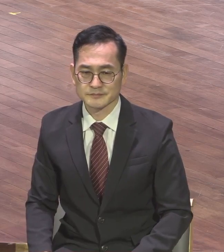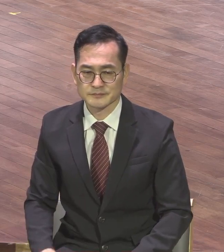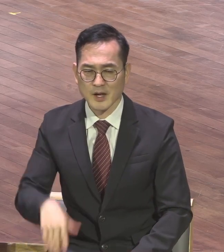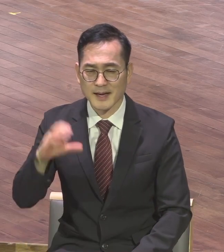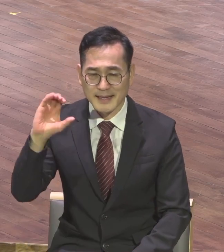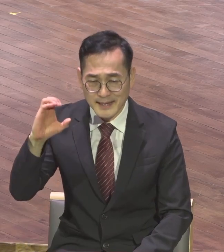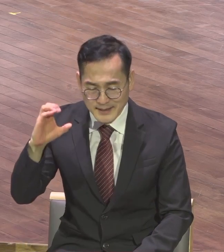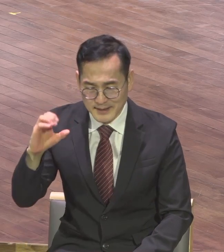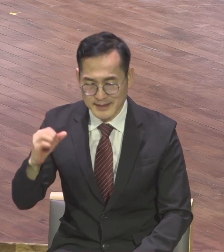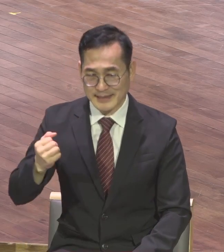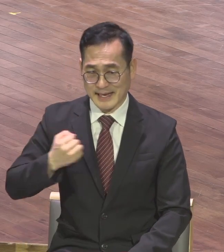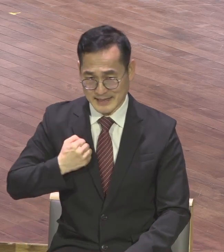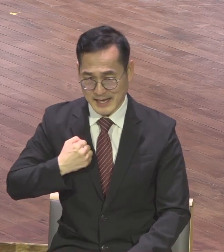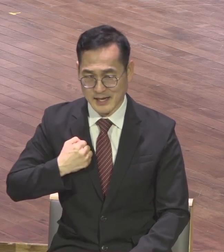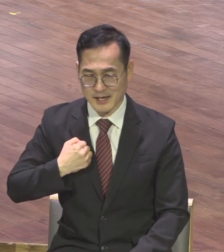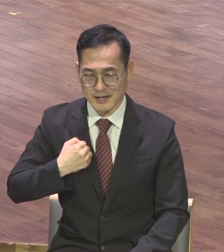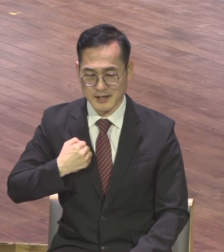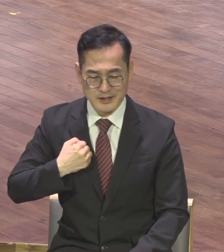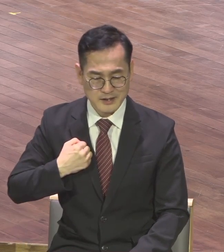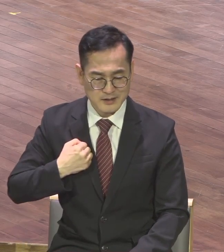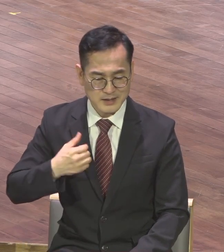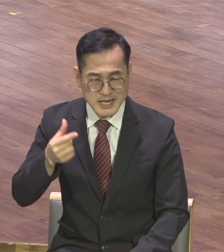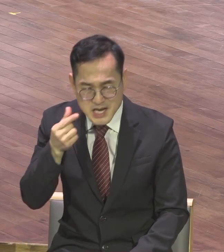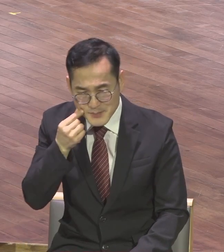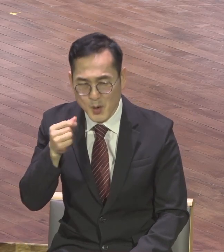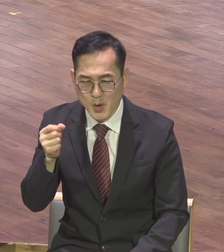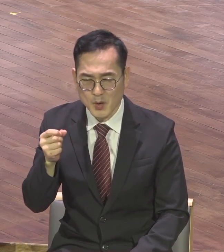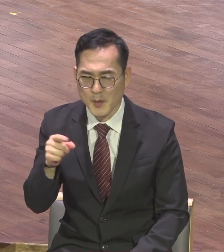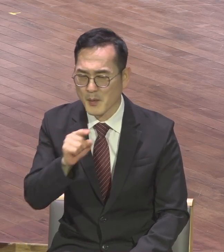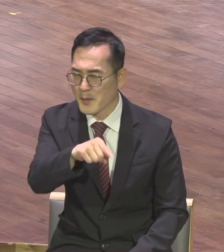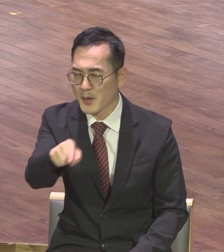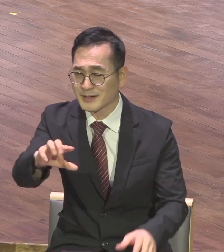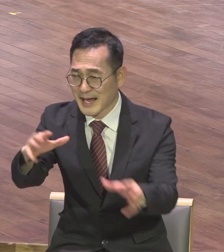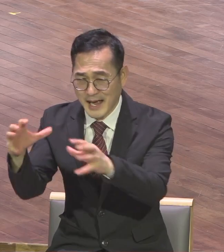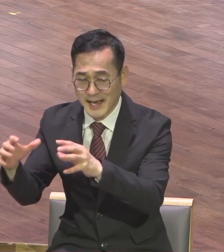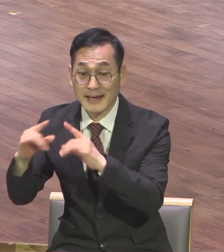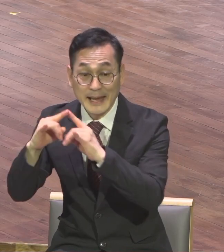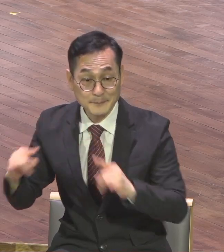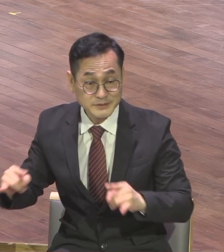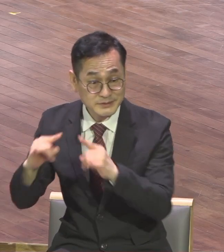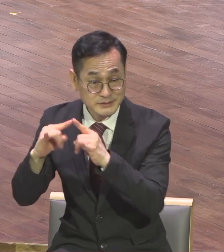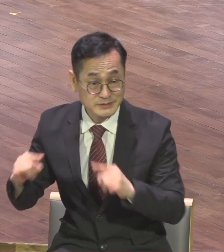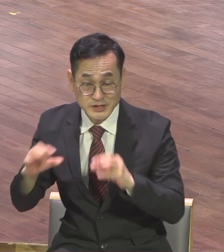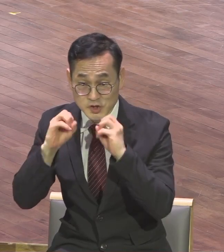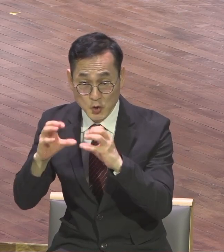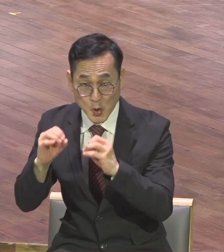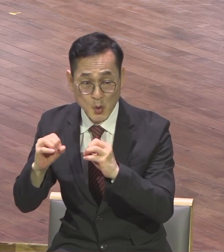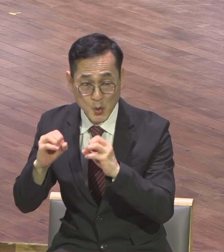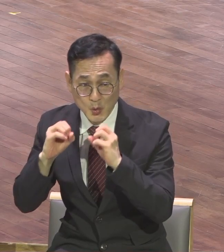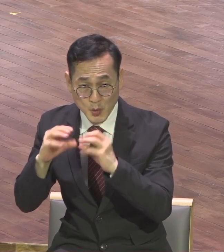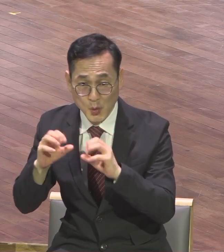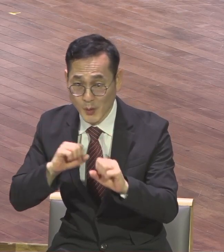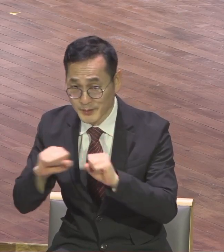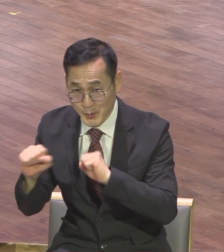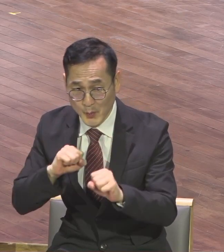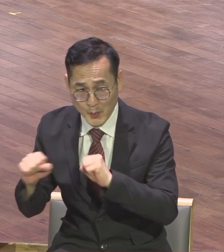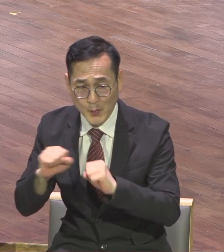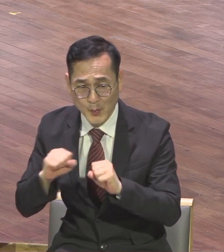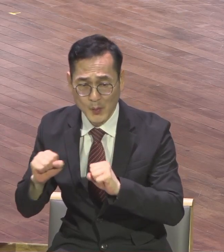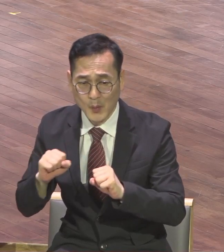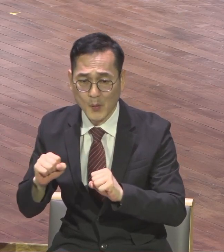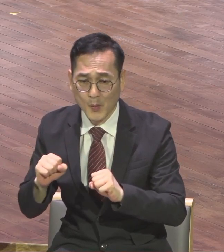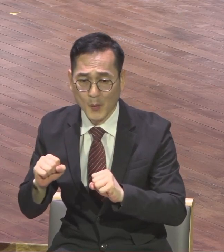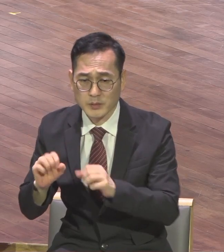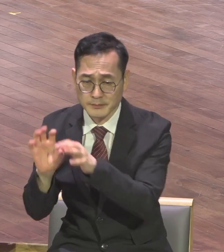지금 이스라엘의 캠프가 계속해 진행됩니다. 성도님들의 이 기도와 참여, 237 선교 현장을 향해서